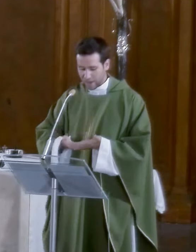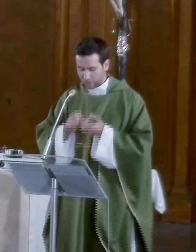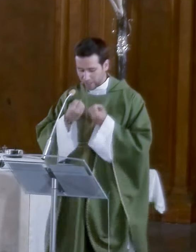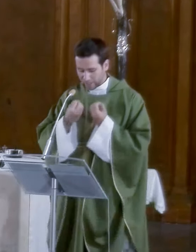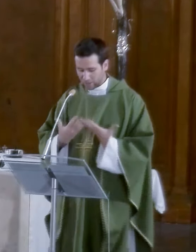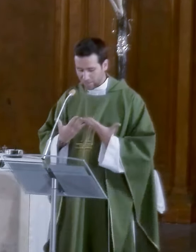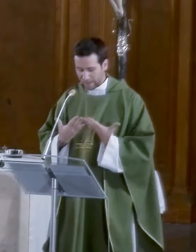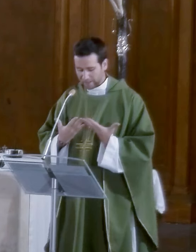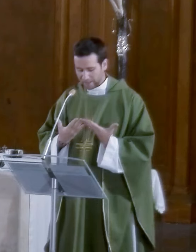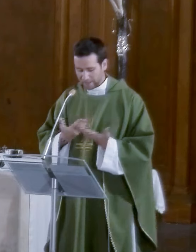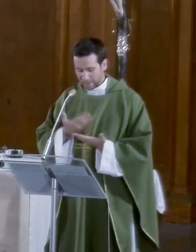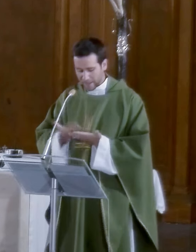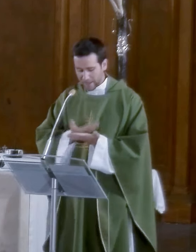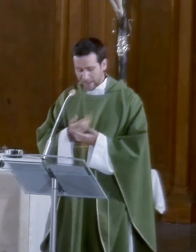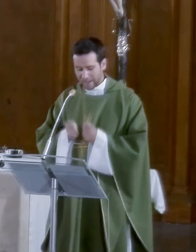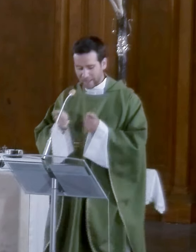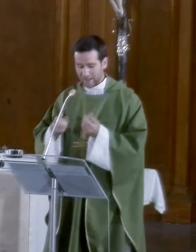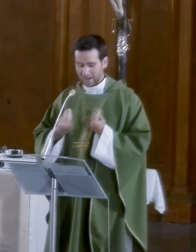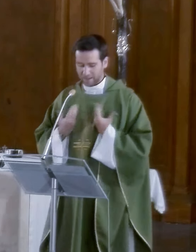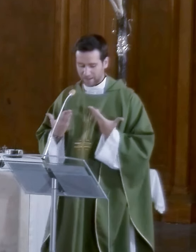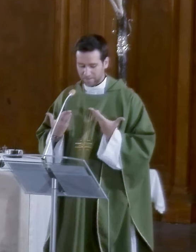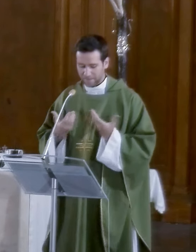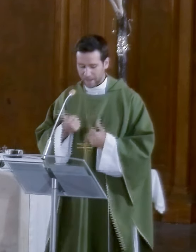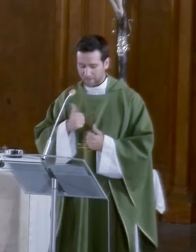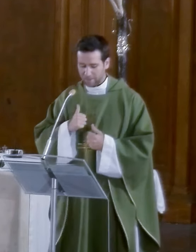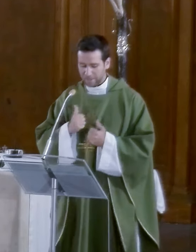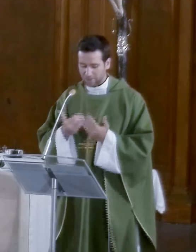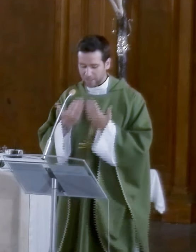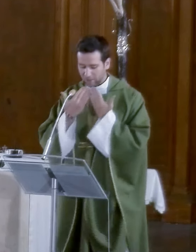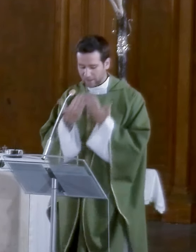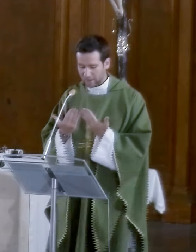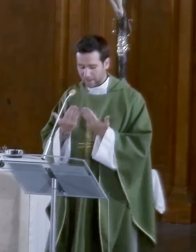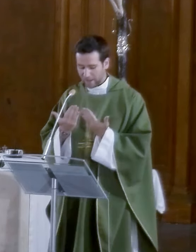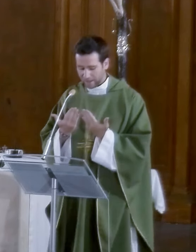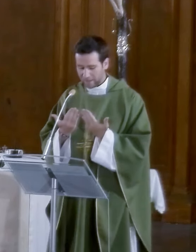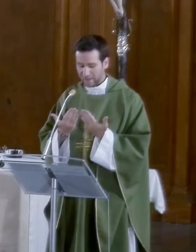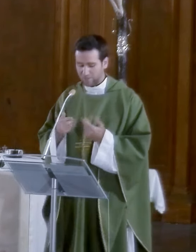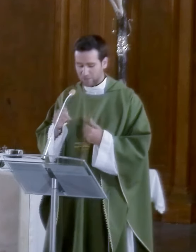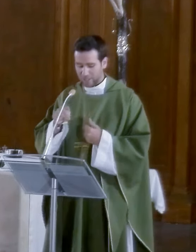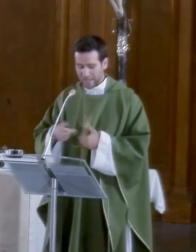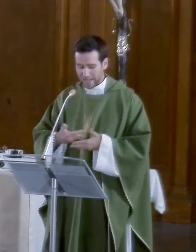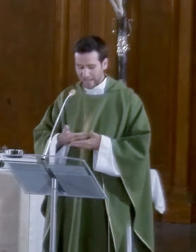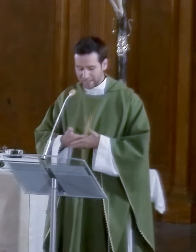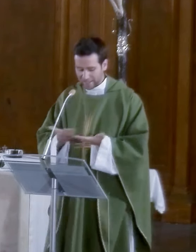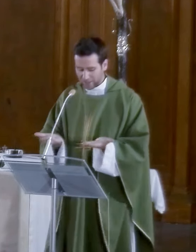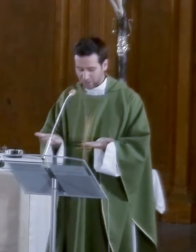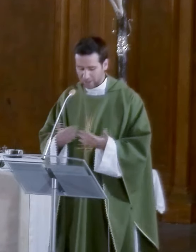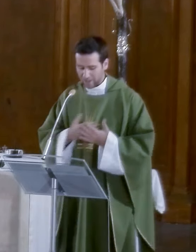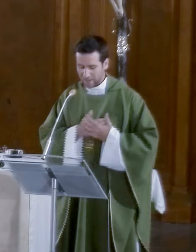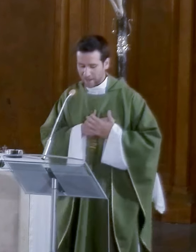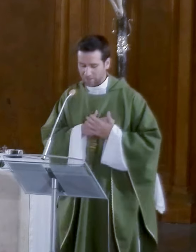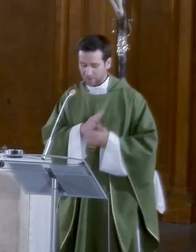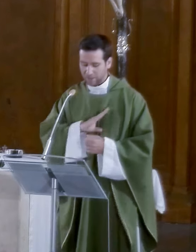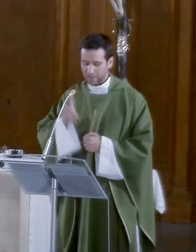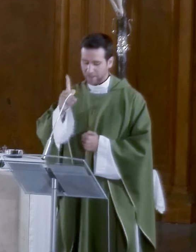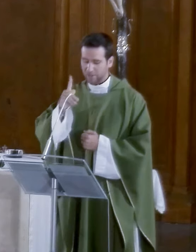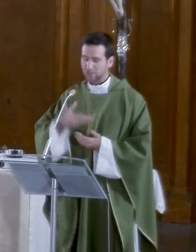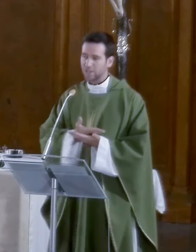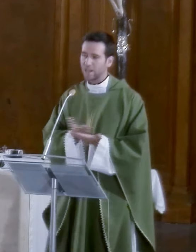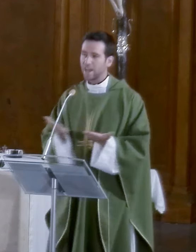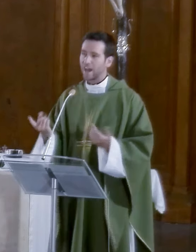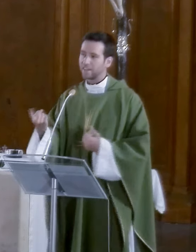el auténtico pan que da la vida. Aprovechemos y agradezcamos este don del amor